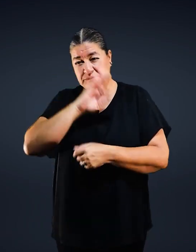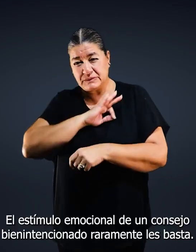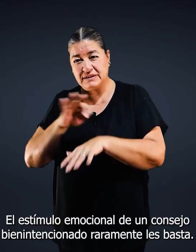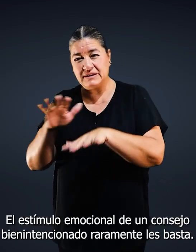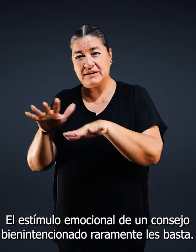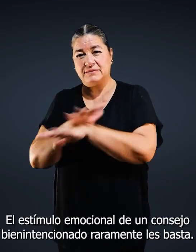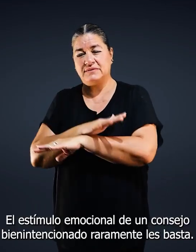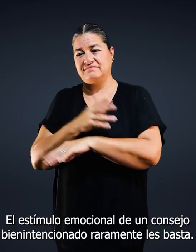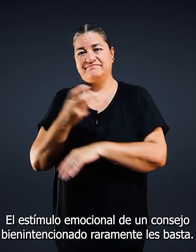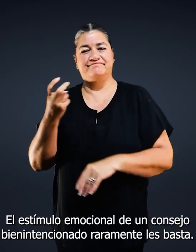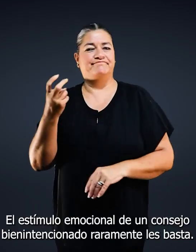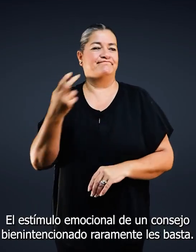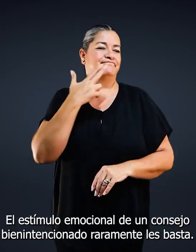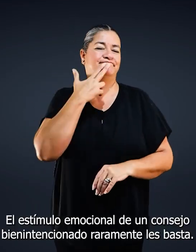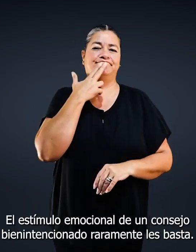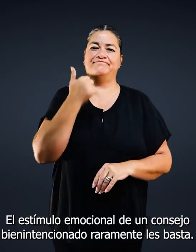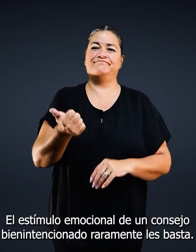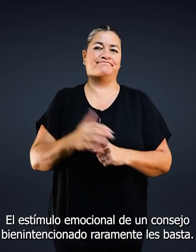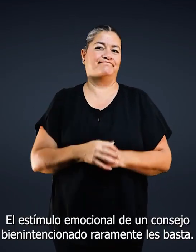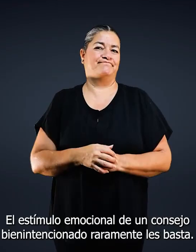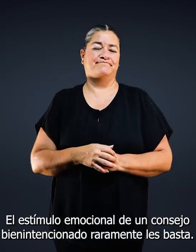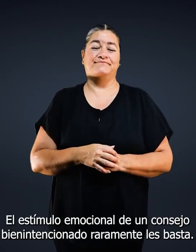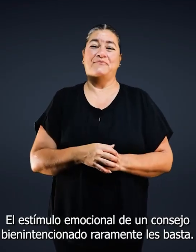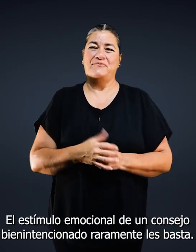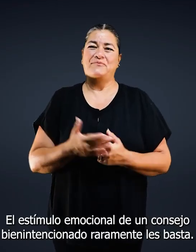El estímulo emocional de un consejo bien intencionado raramente les basta.